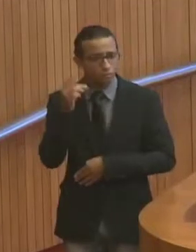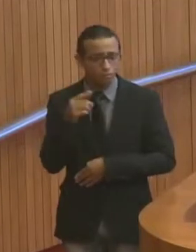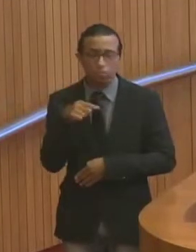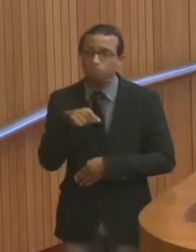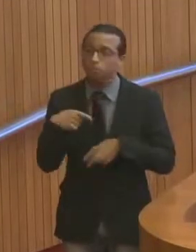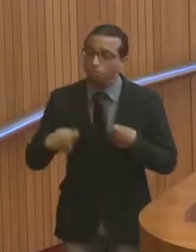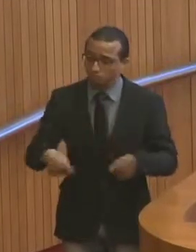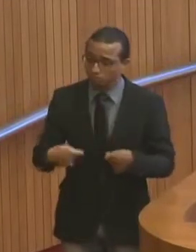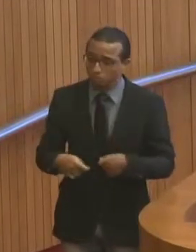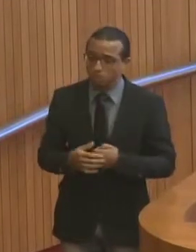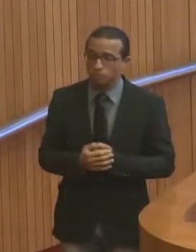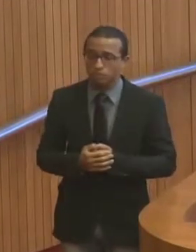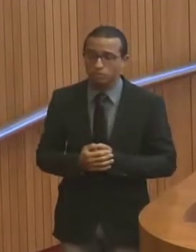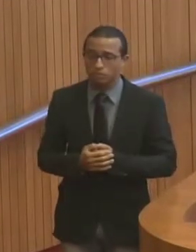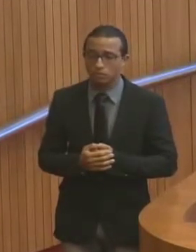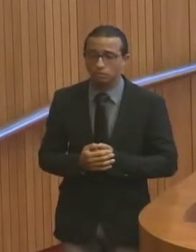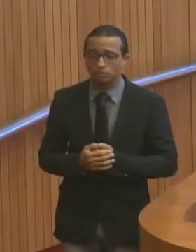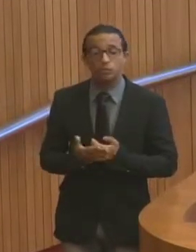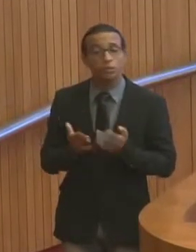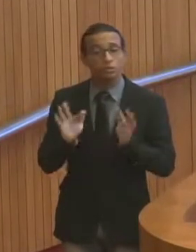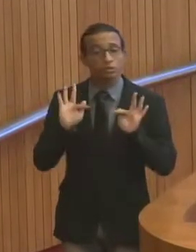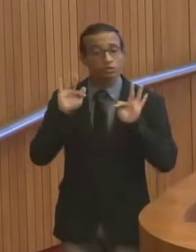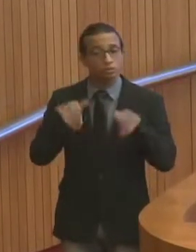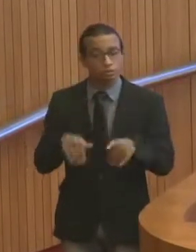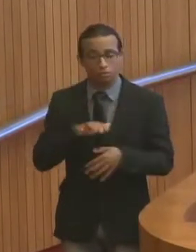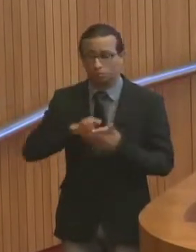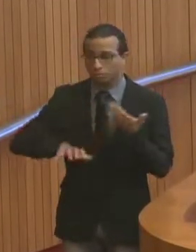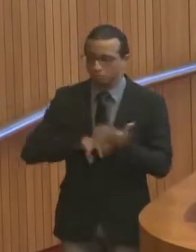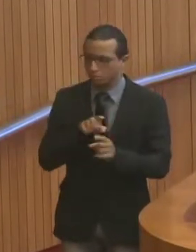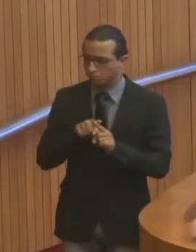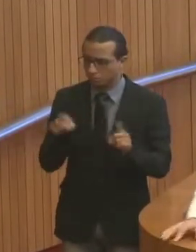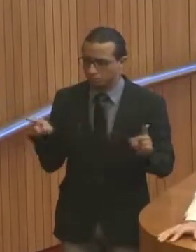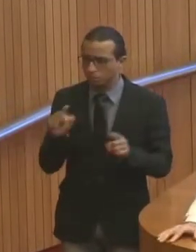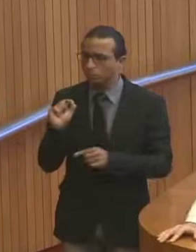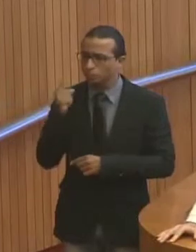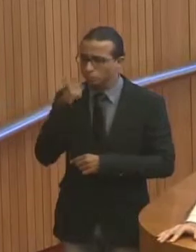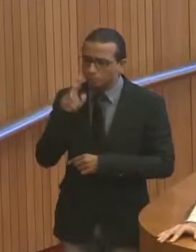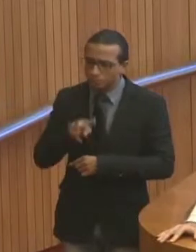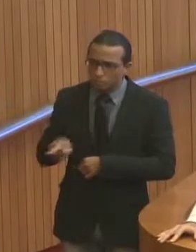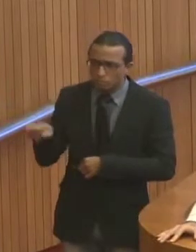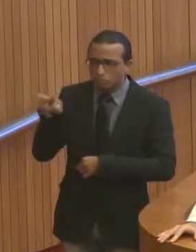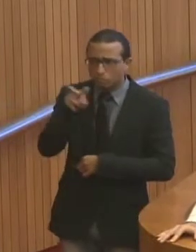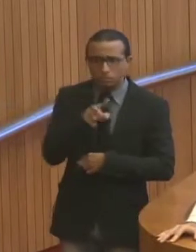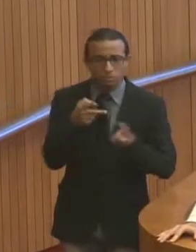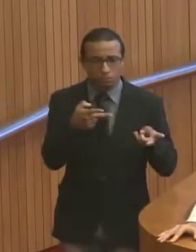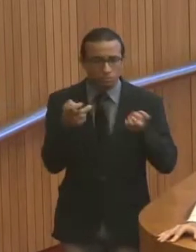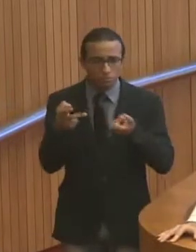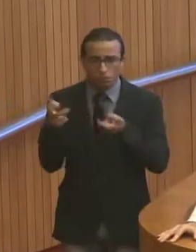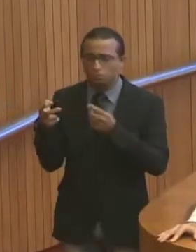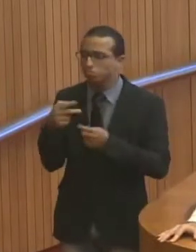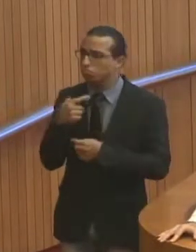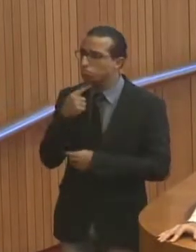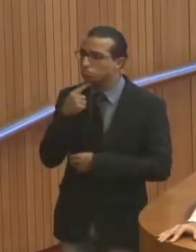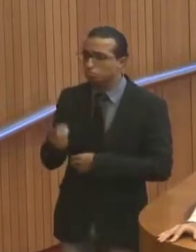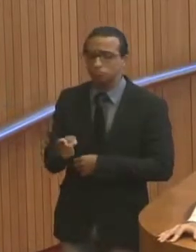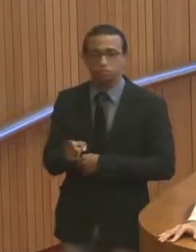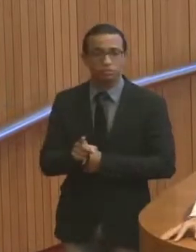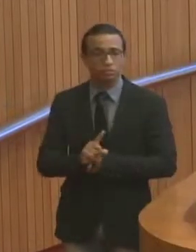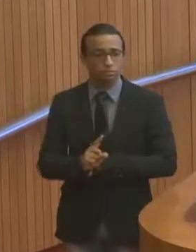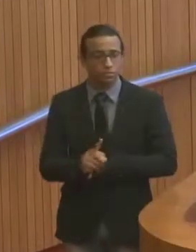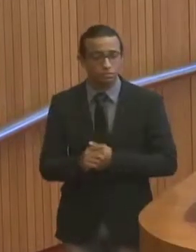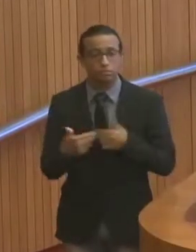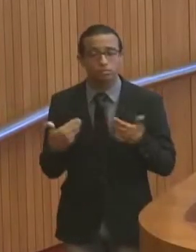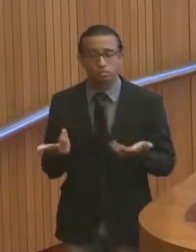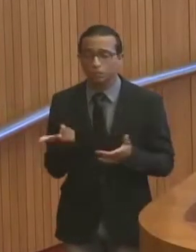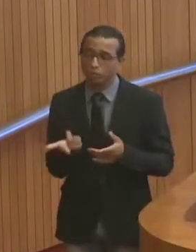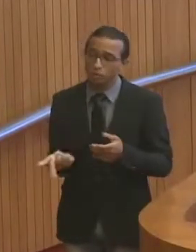deveria acabar a greve. Mas o que está sendo visto é que não está sendo suficiente. E